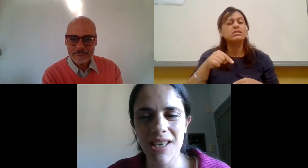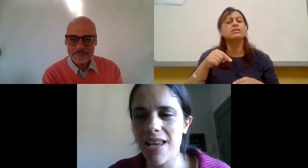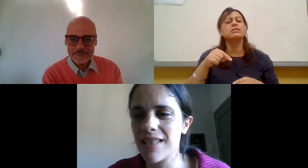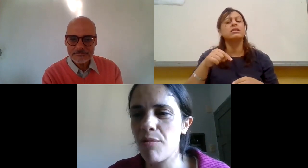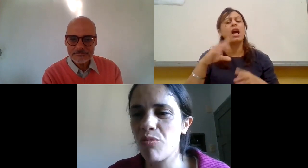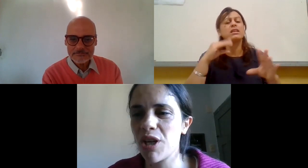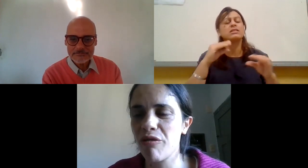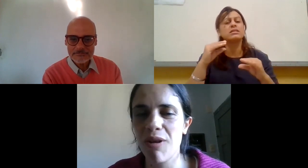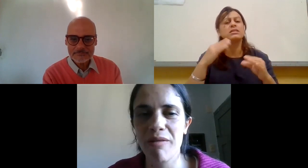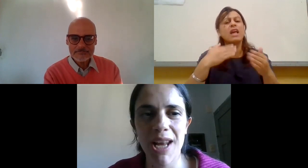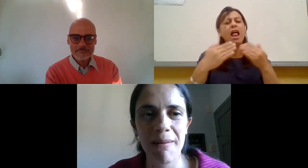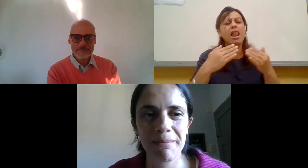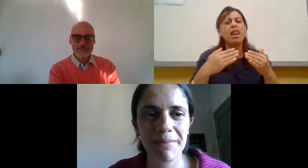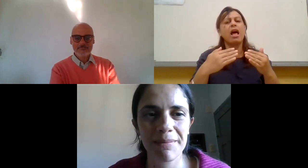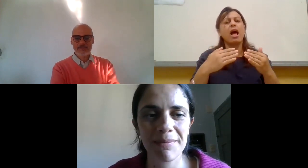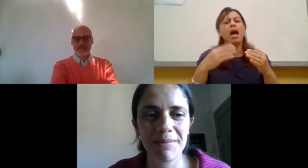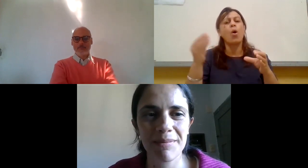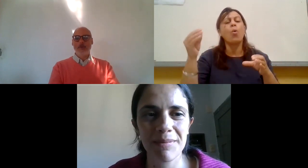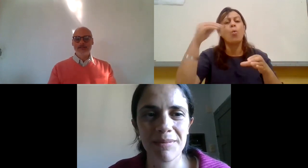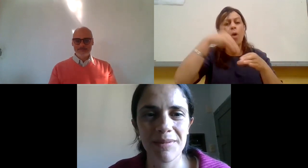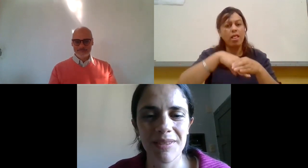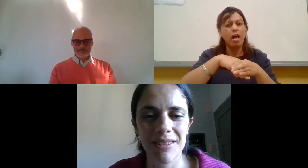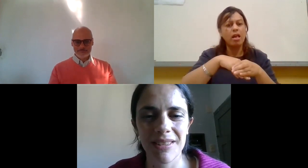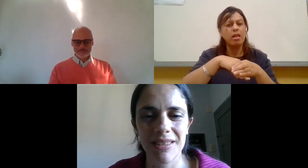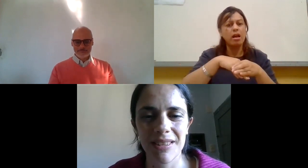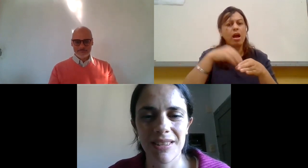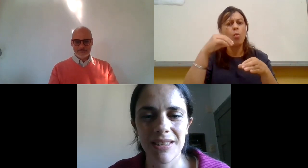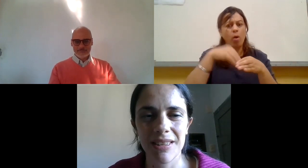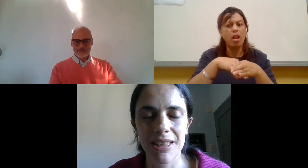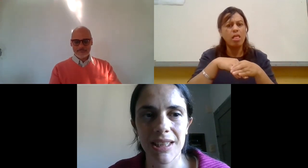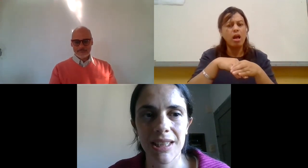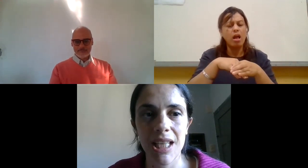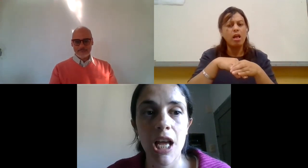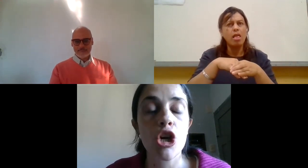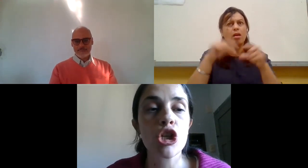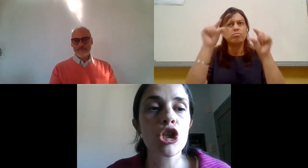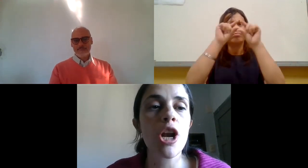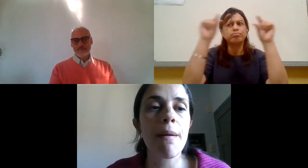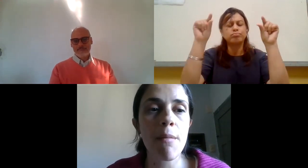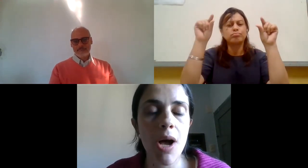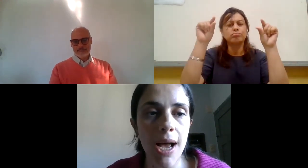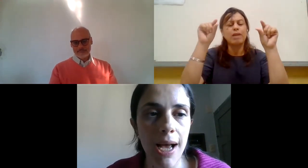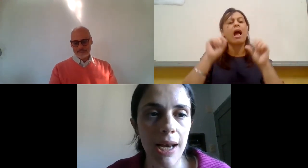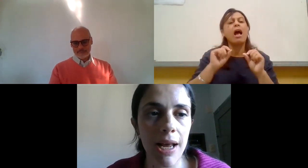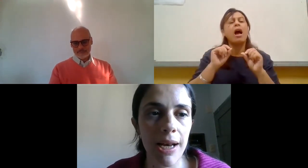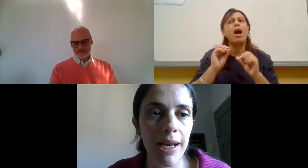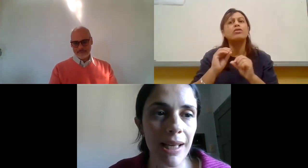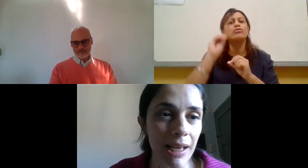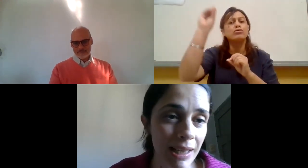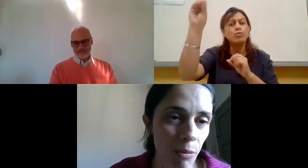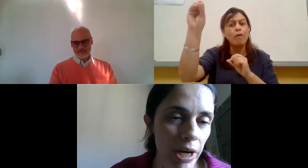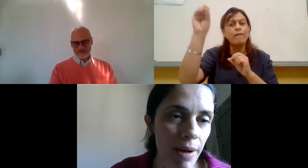No sé si ahí se abrió el micrófono al final. Sí. Si la clase va a quedar guardada en EVA. Nosotros